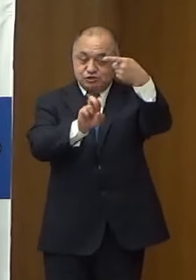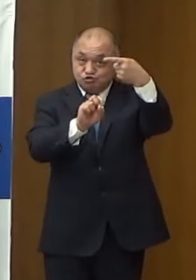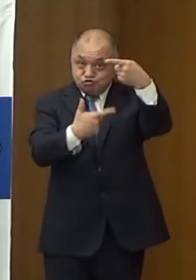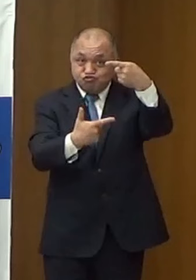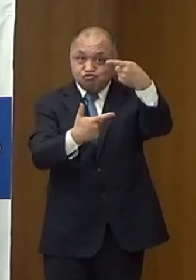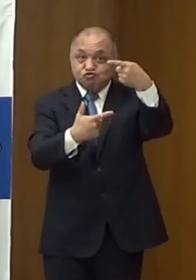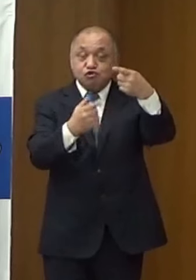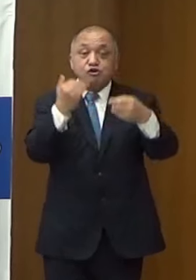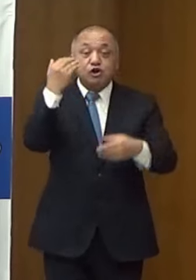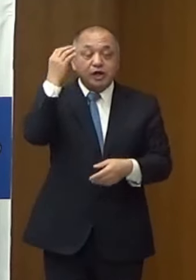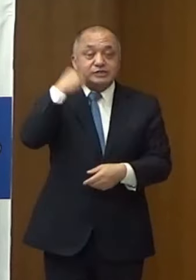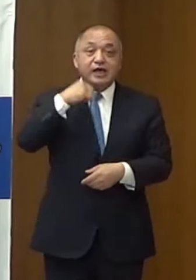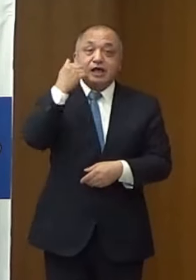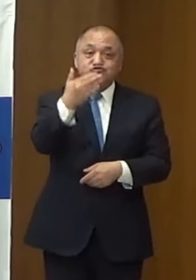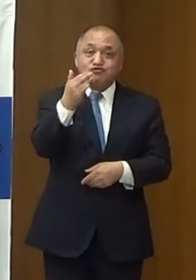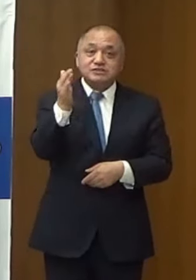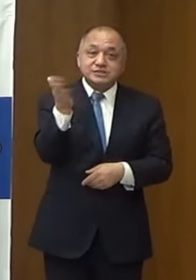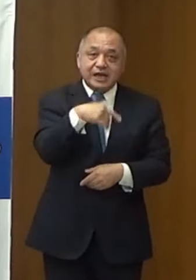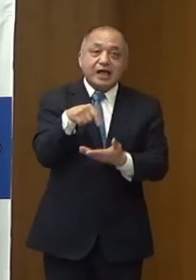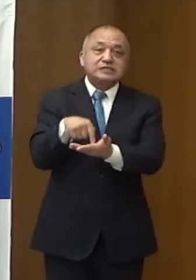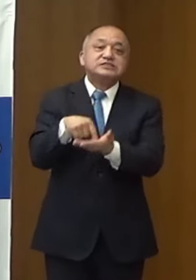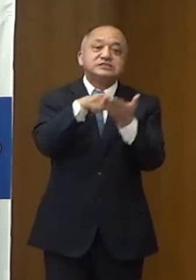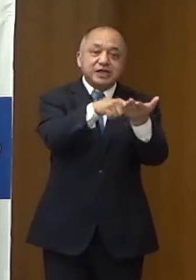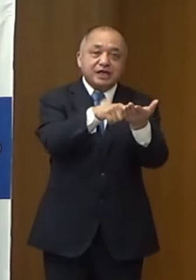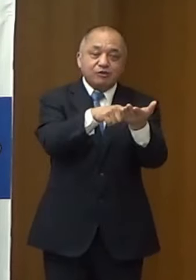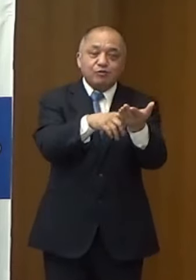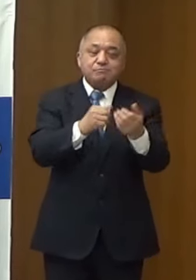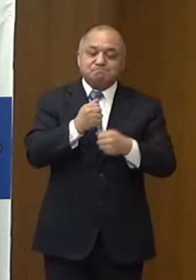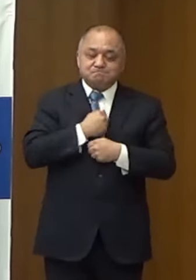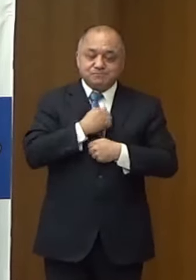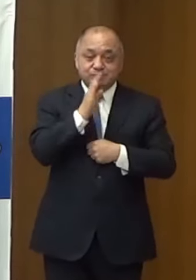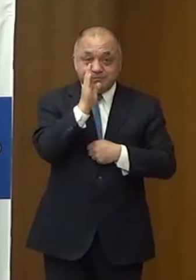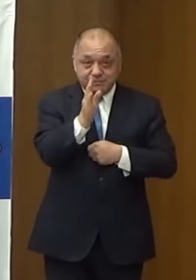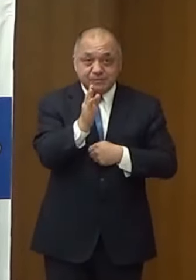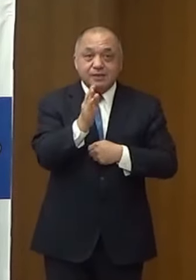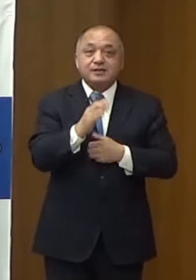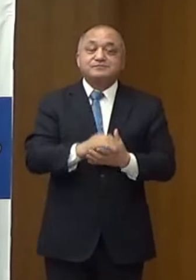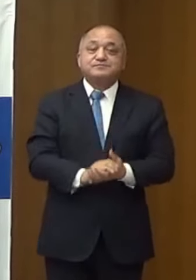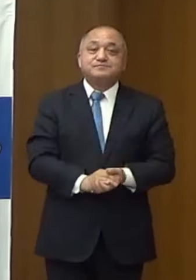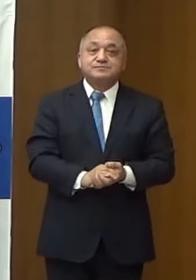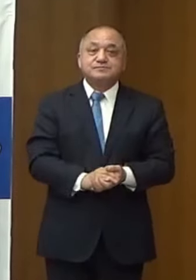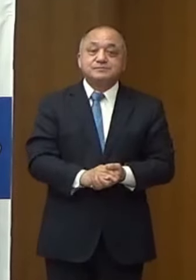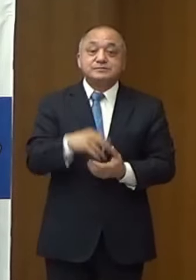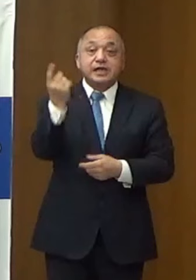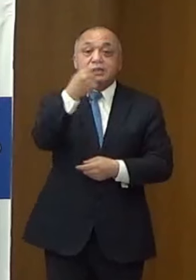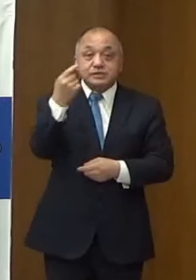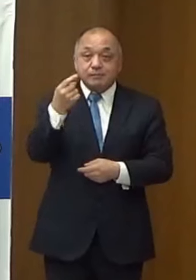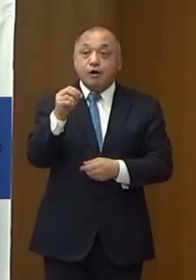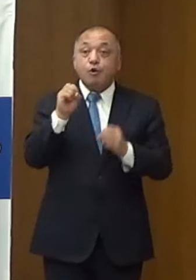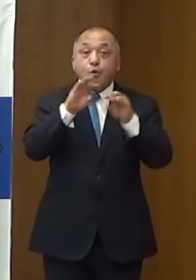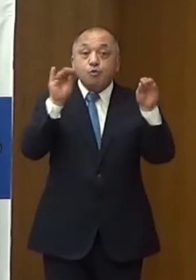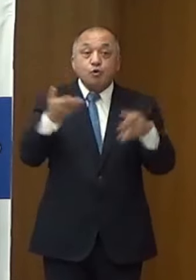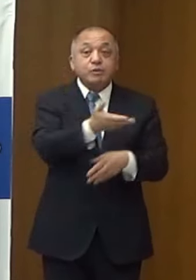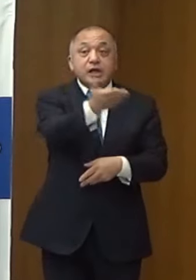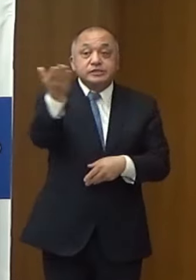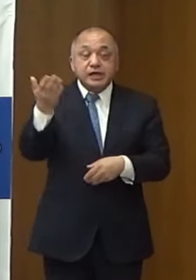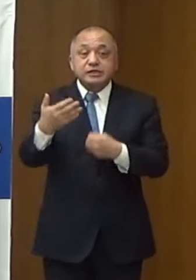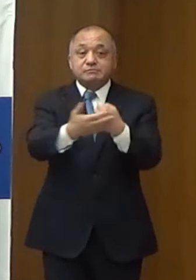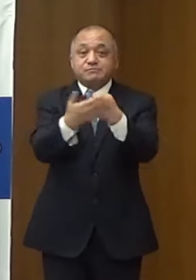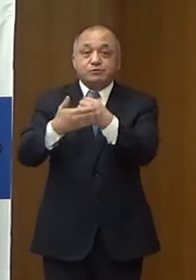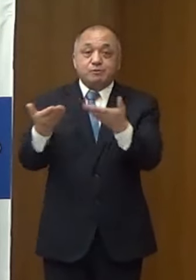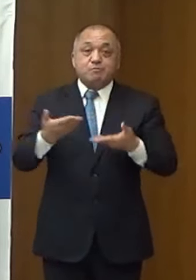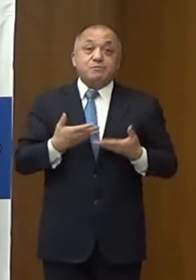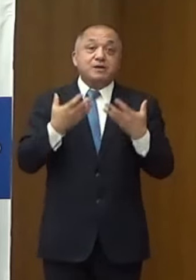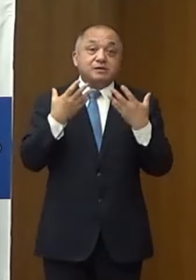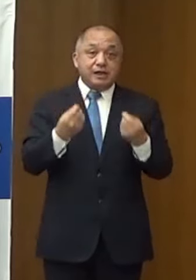申請という点はご留意いただければというふうに思います。第1弾でも報道の皆様に周知ご協力いただいて、